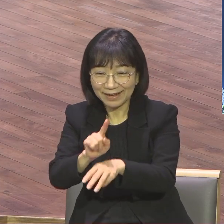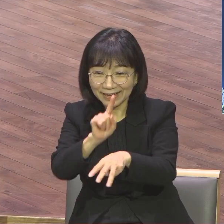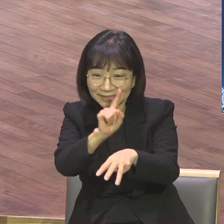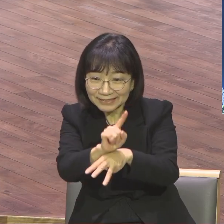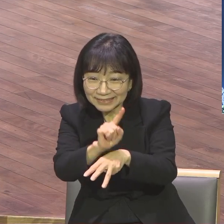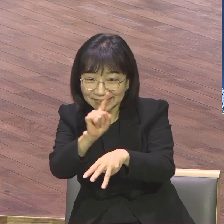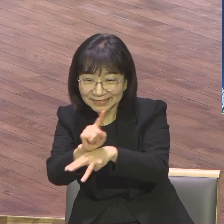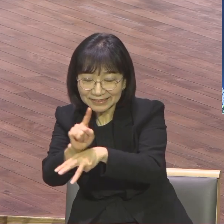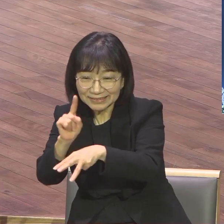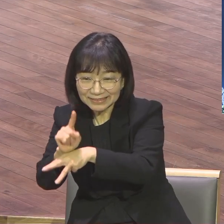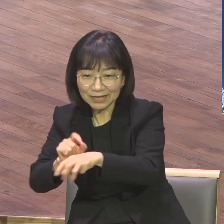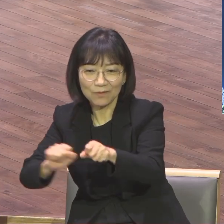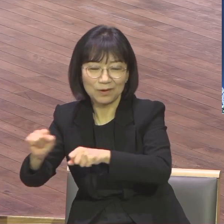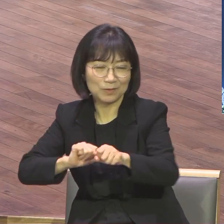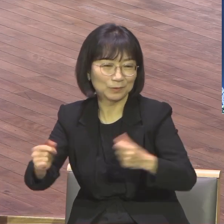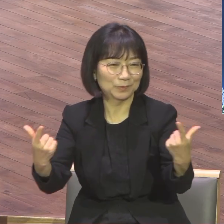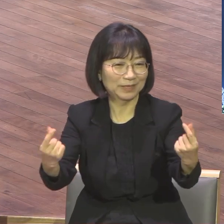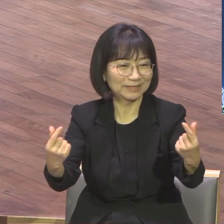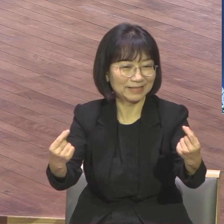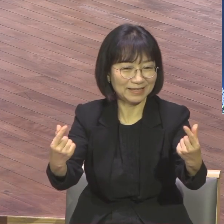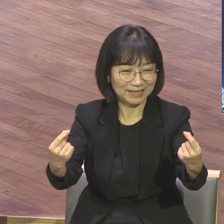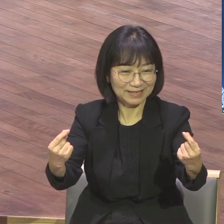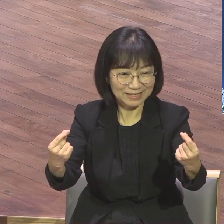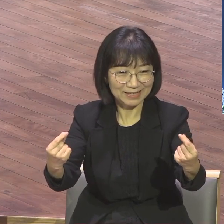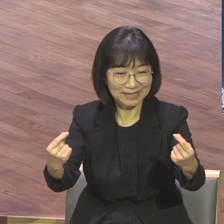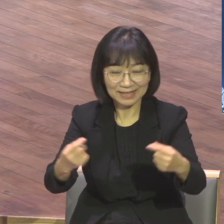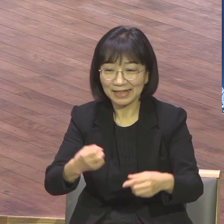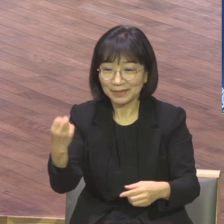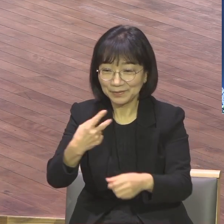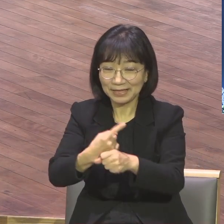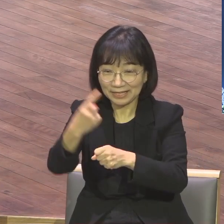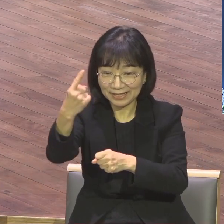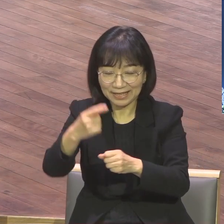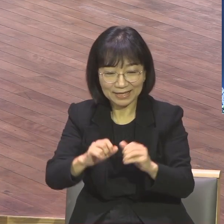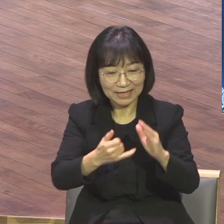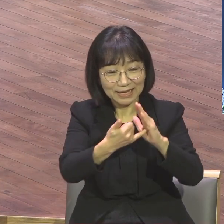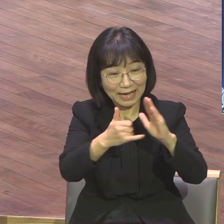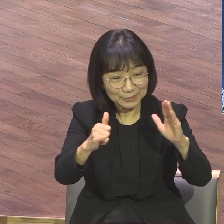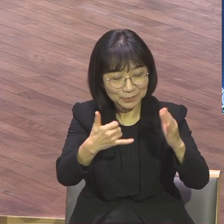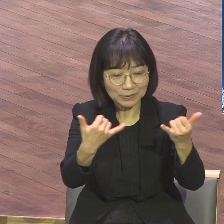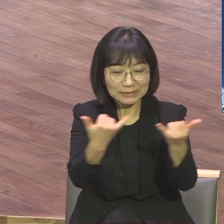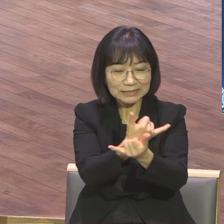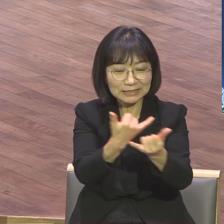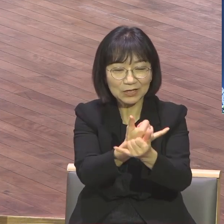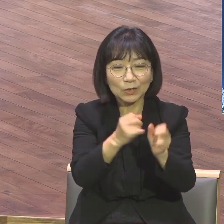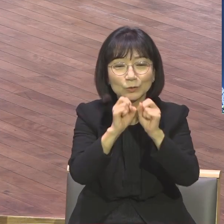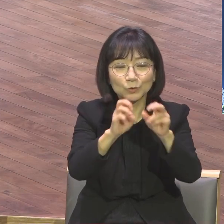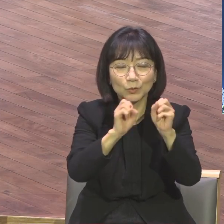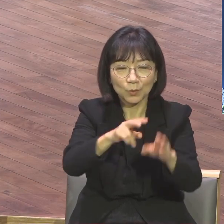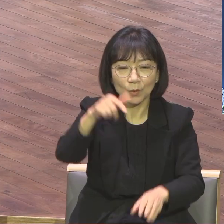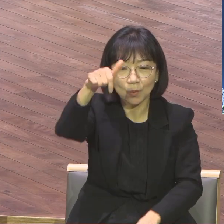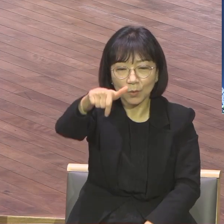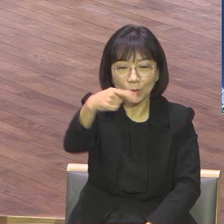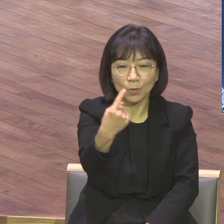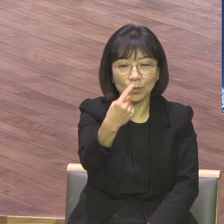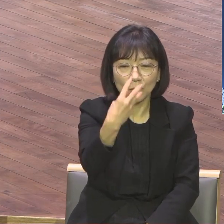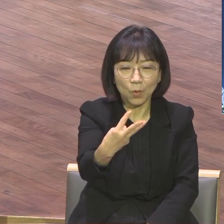구성돼가지고 새롭게 시작하는 골육전도 이 사역, 이 중요한 성경적 모델이